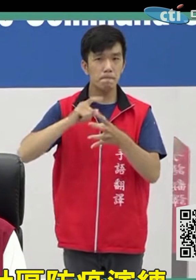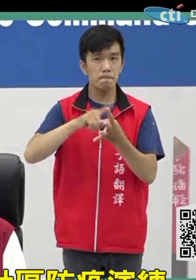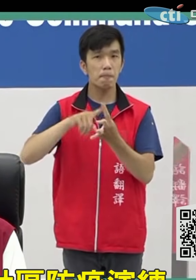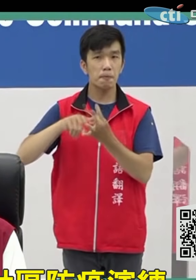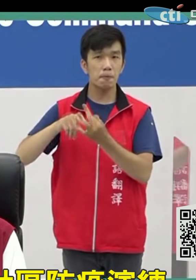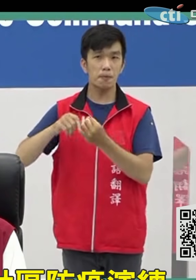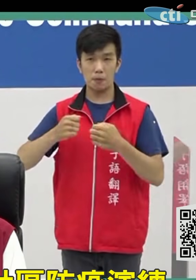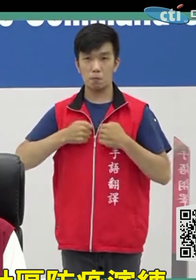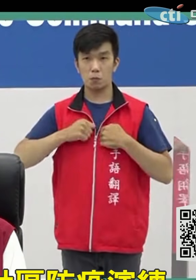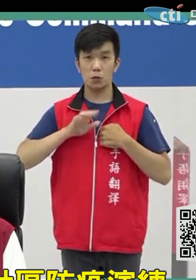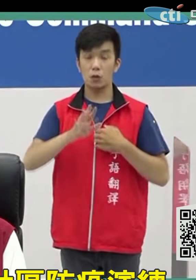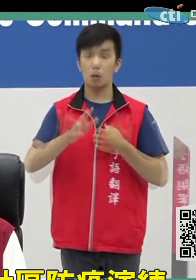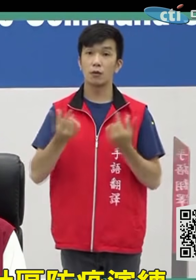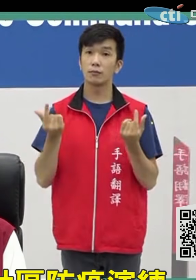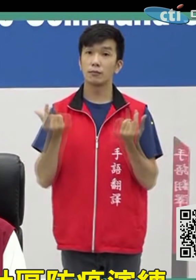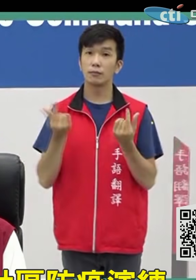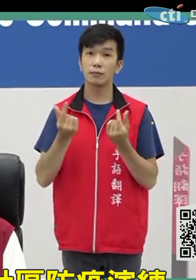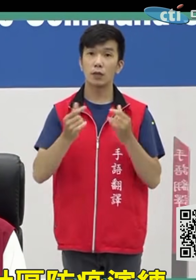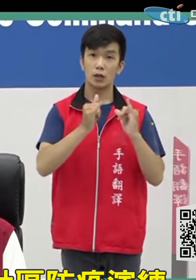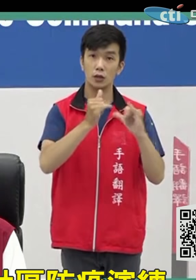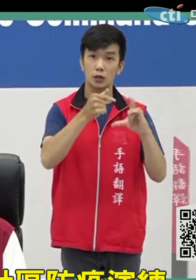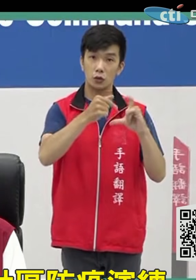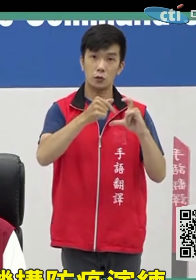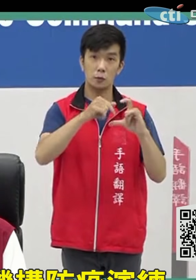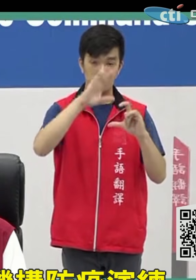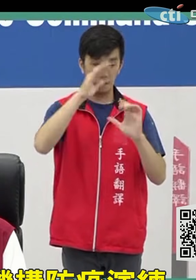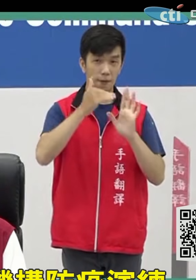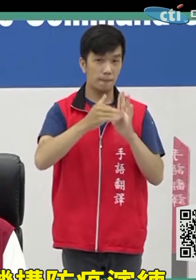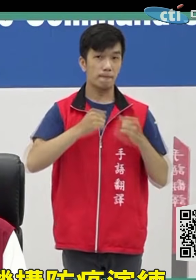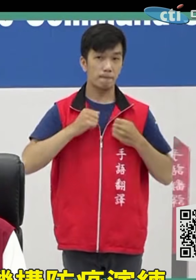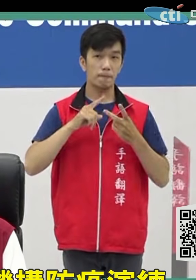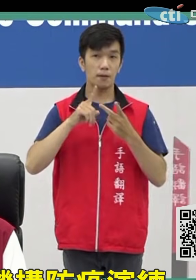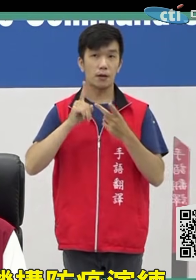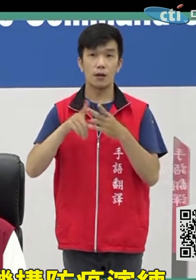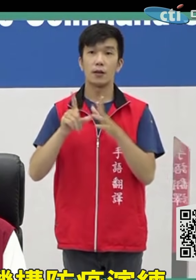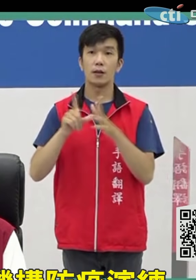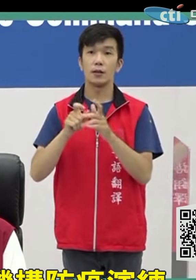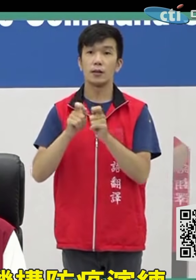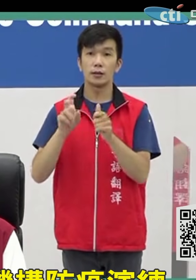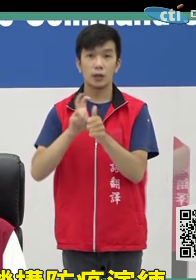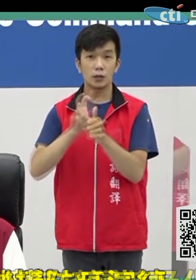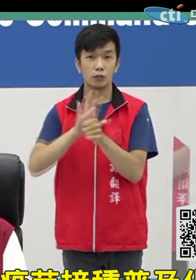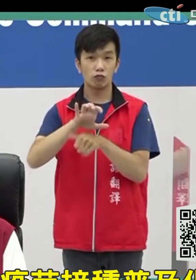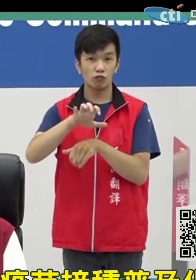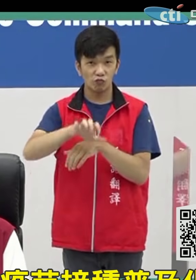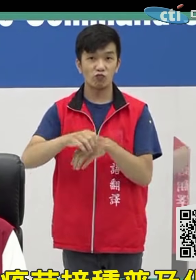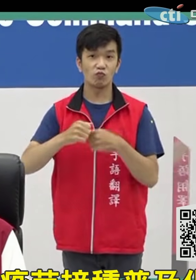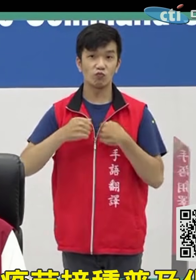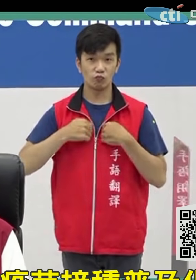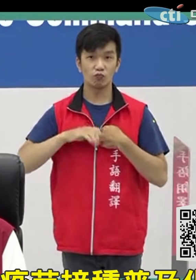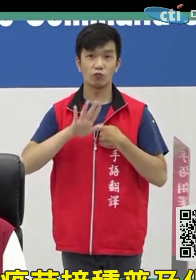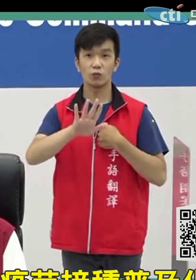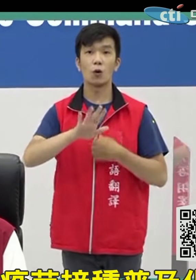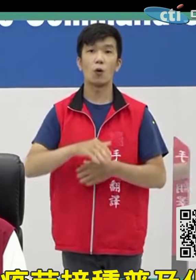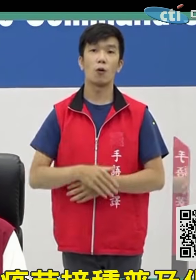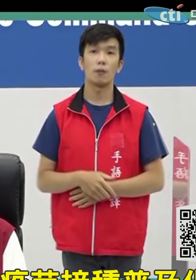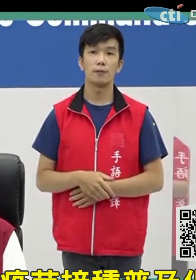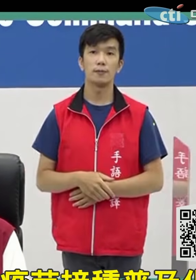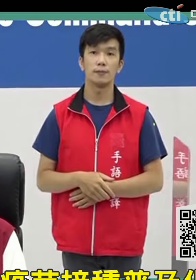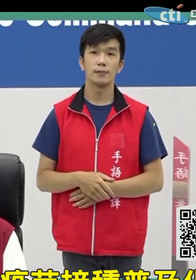括社区的防疫演练、长照机构的防疫演练，以及这